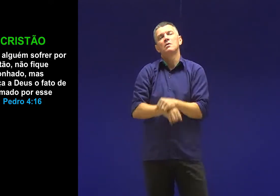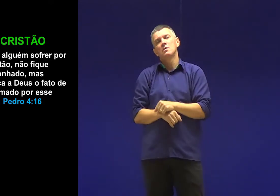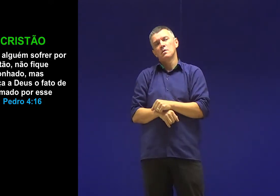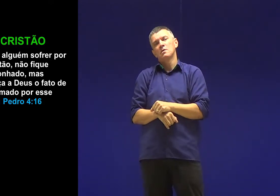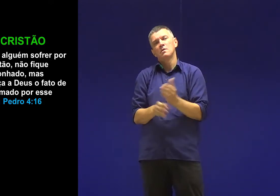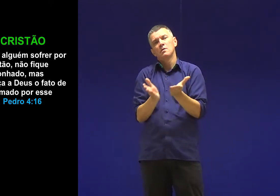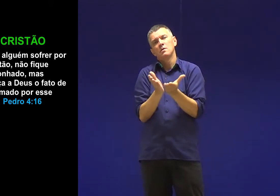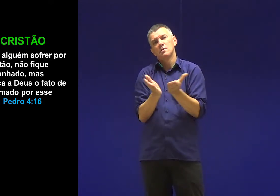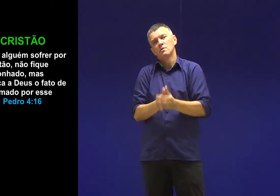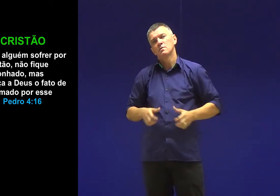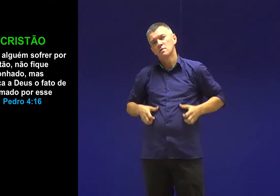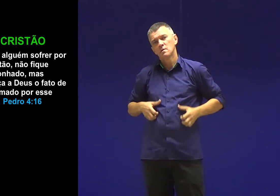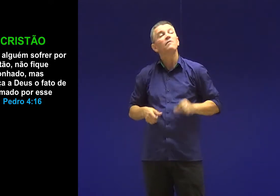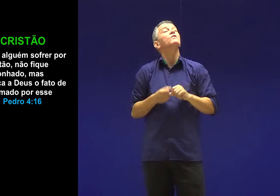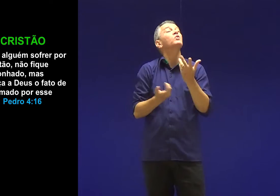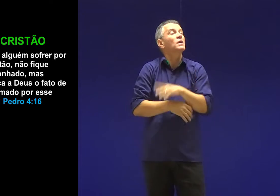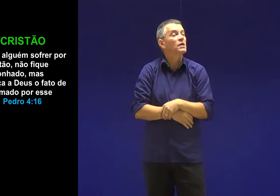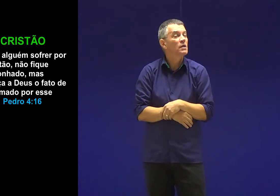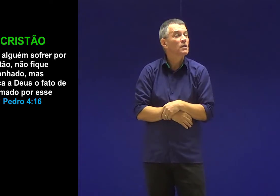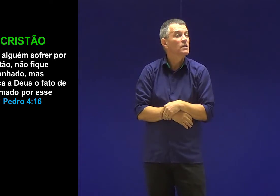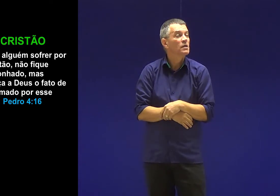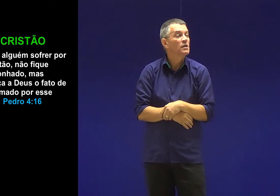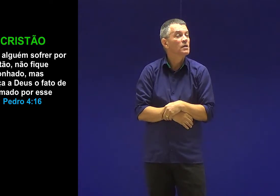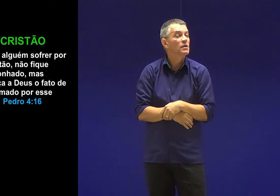o quê? Vai fazer o quê?